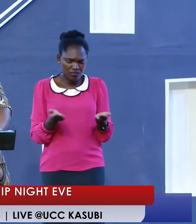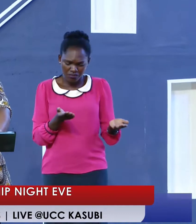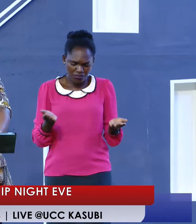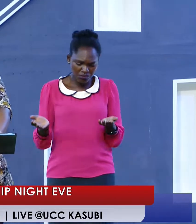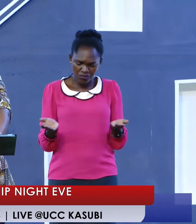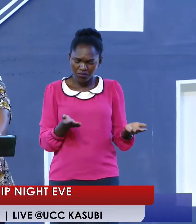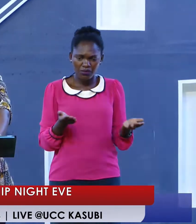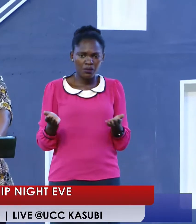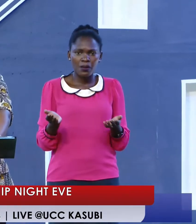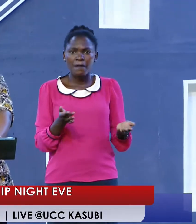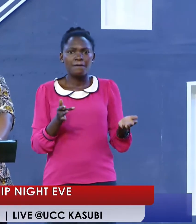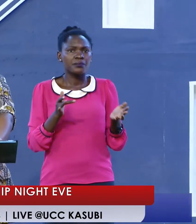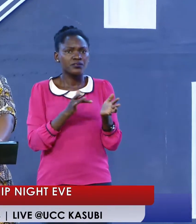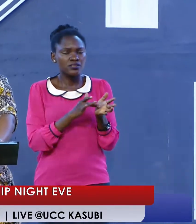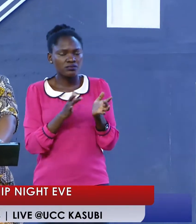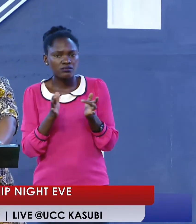Oliwa,